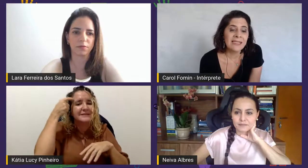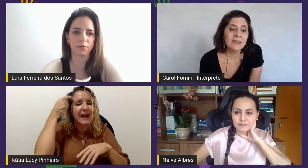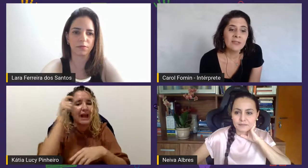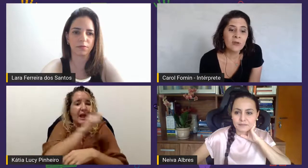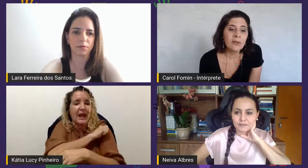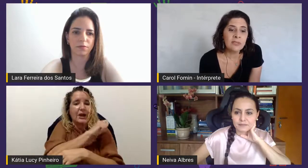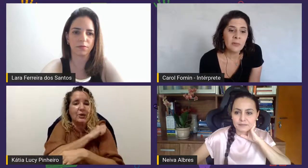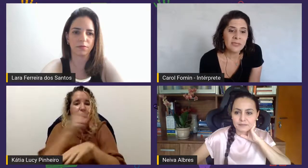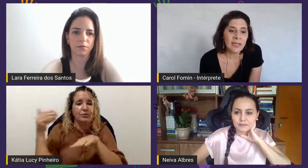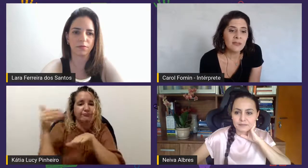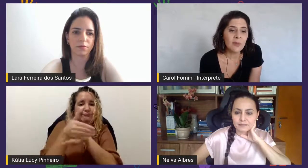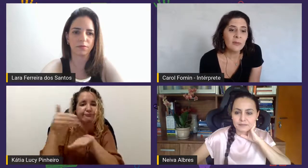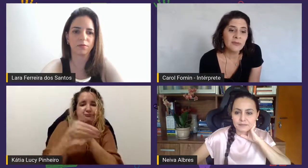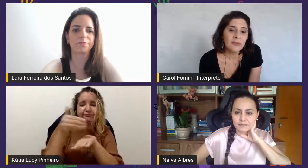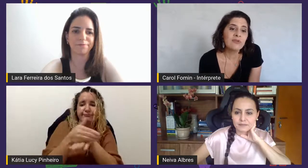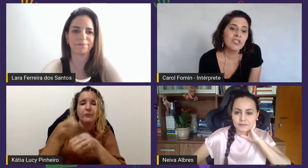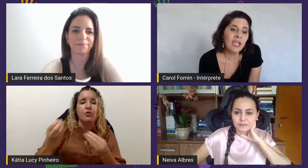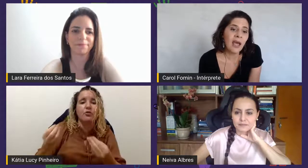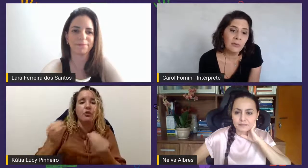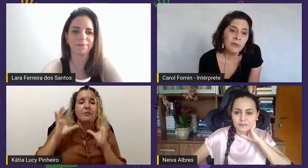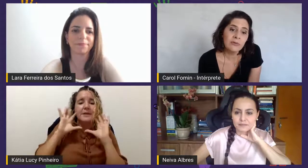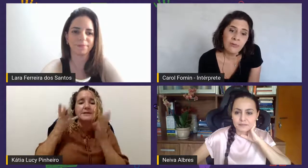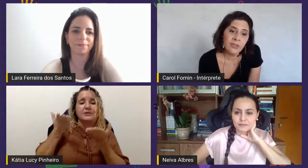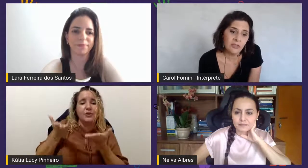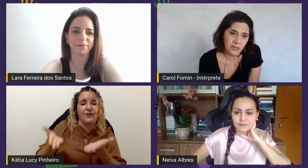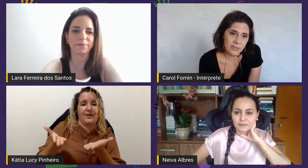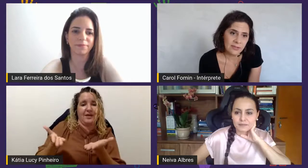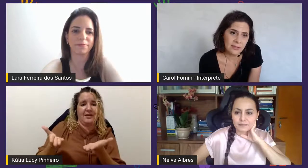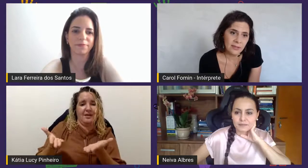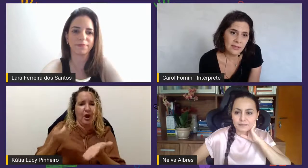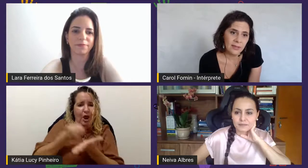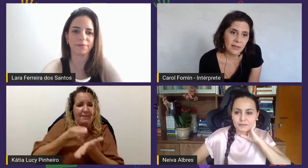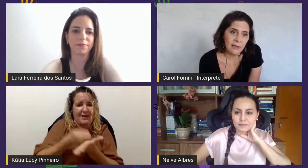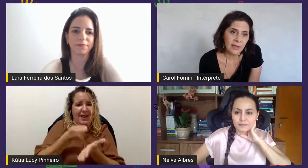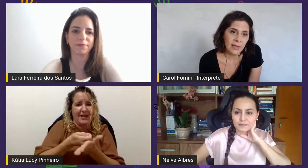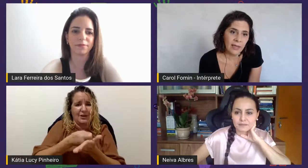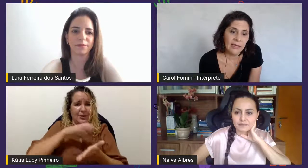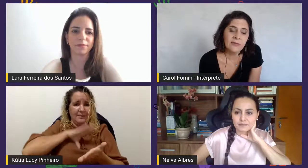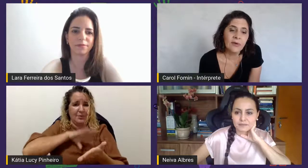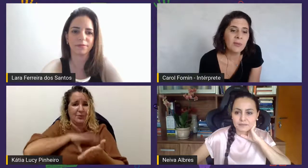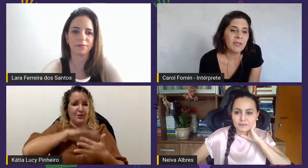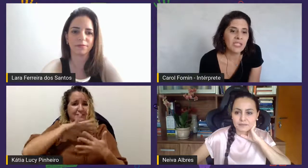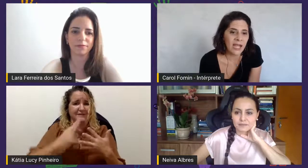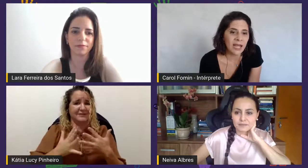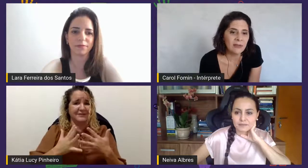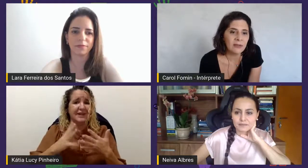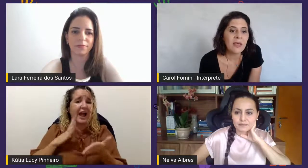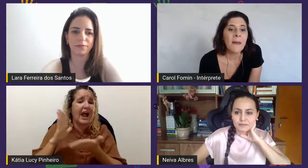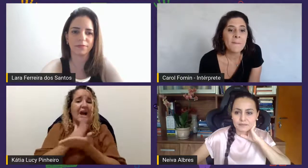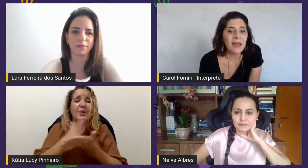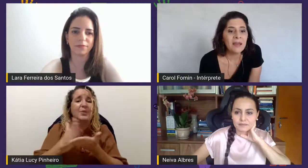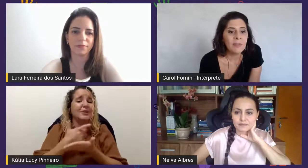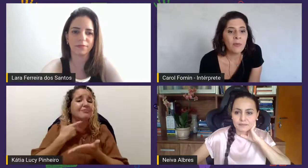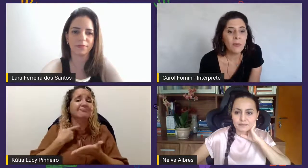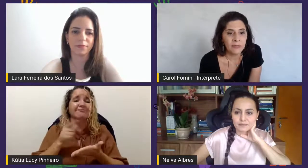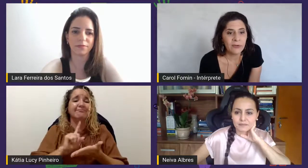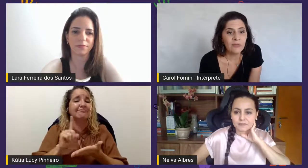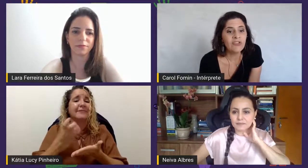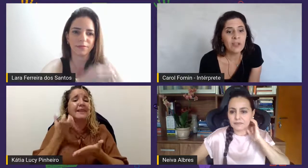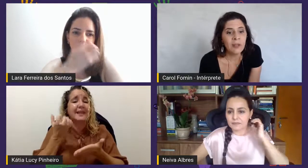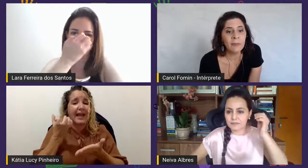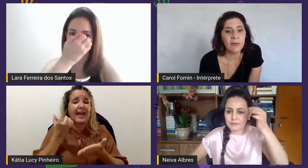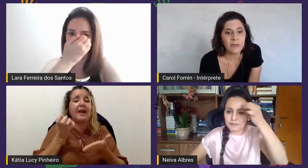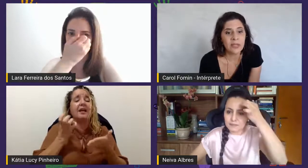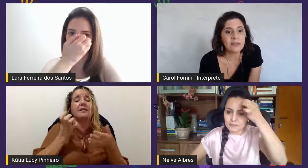mas eles todos são pensados para o perfil de alunos ouvintes. eles foram planejados para o